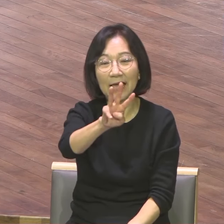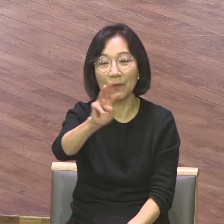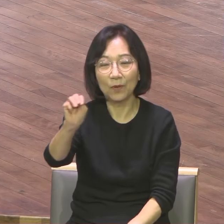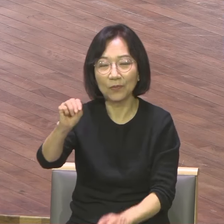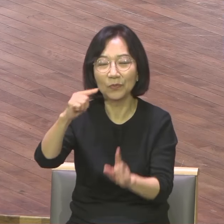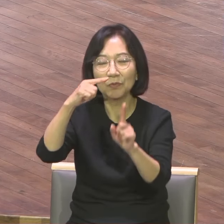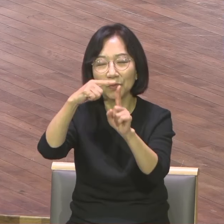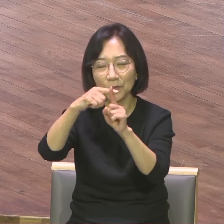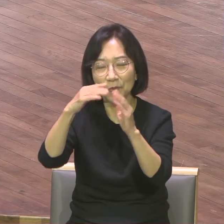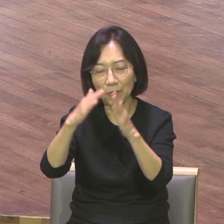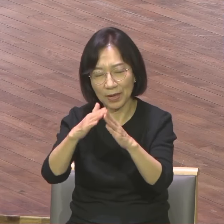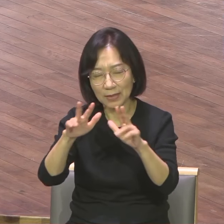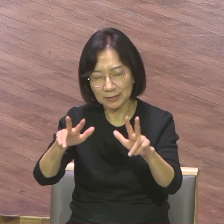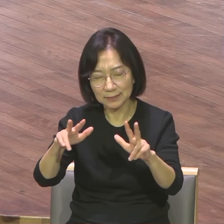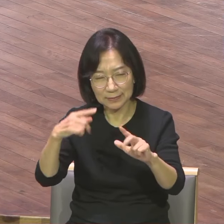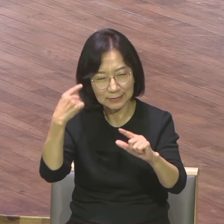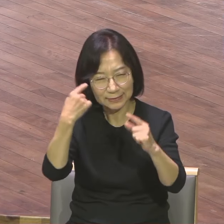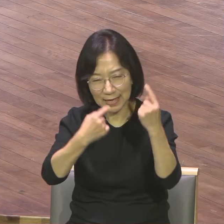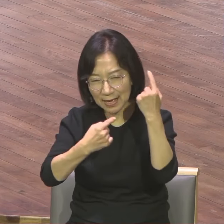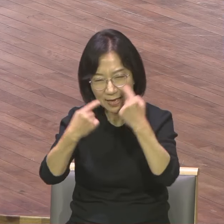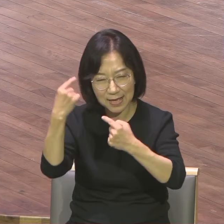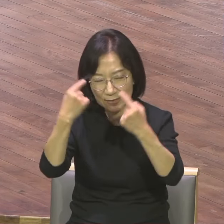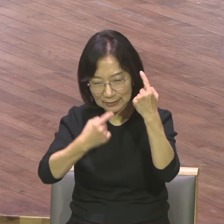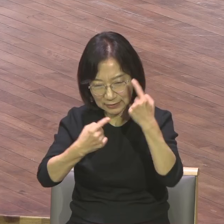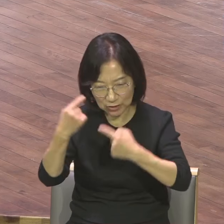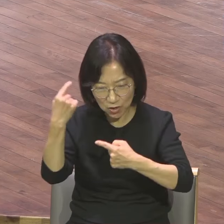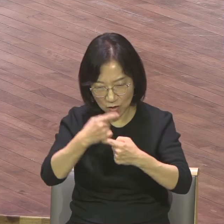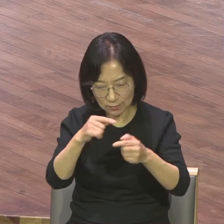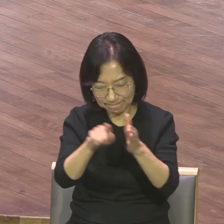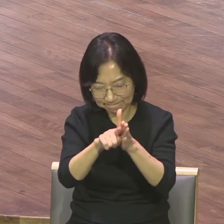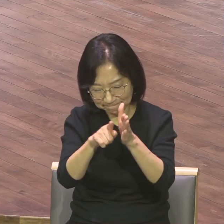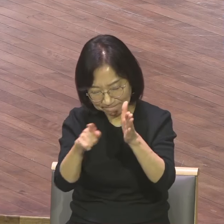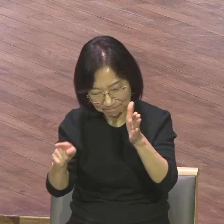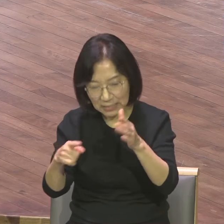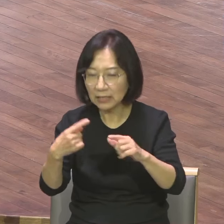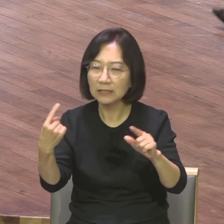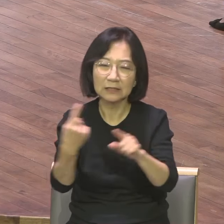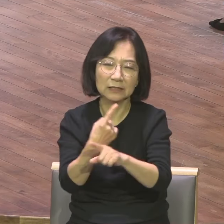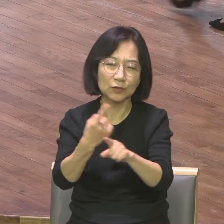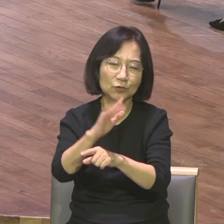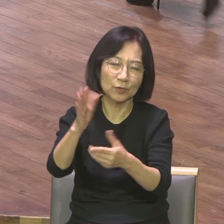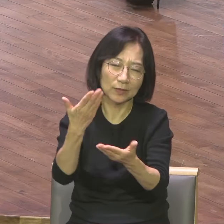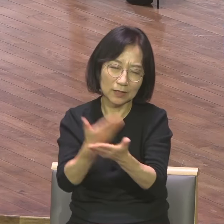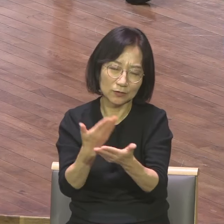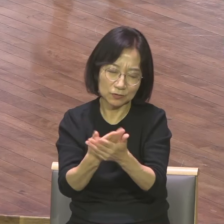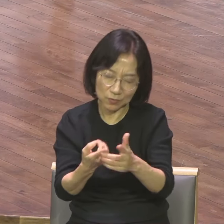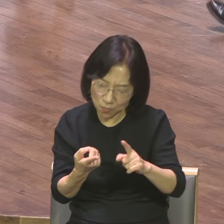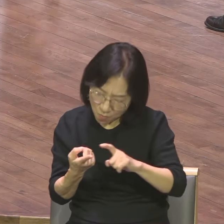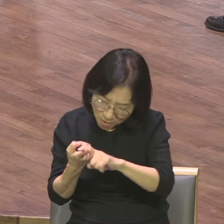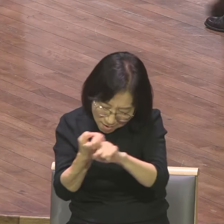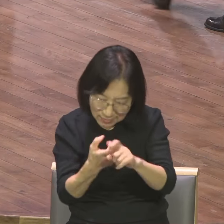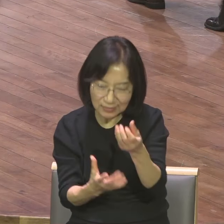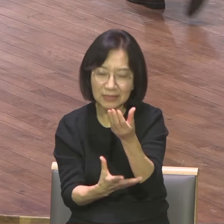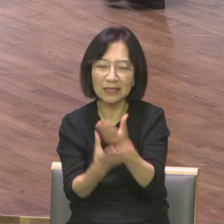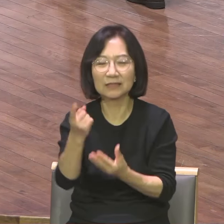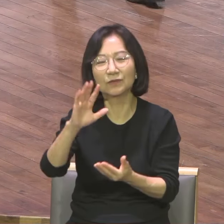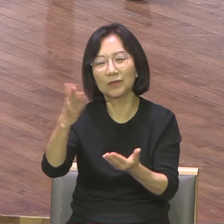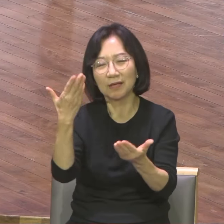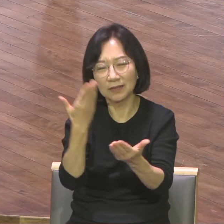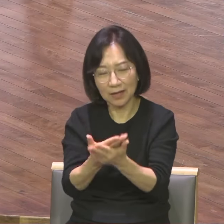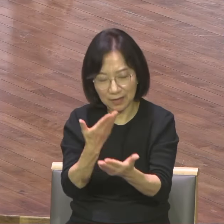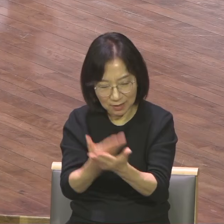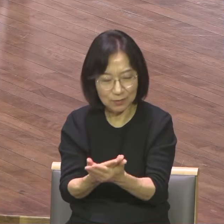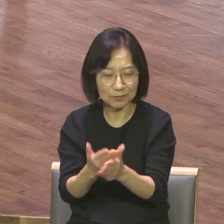치유되고 상처가 치유되고 불신앙이 치유되고 원수되는 치유가 일어나는 밤이 되게 하여